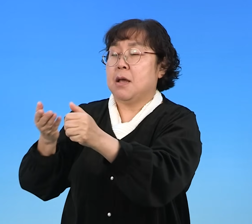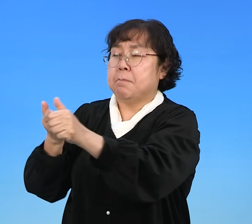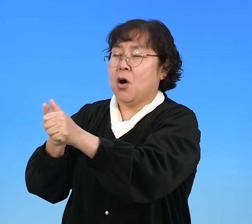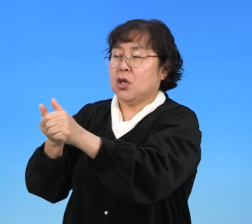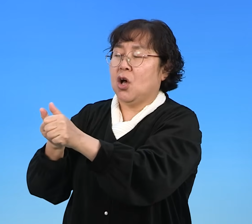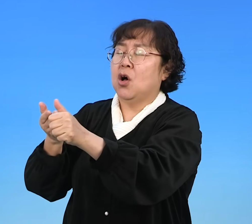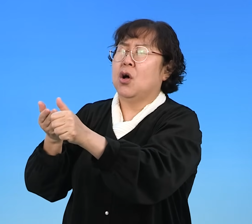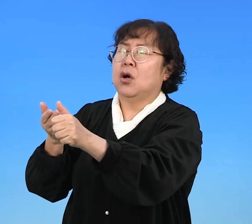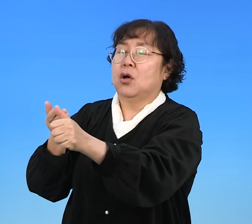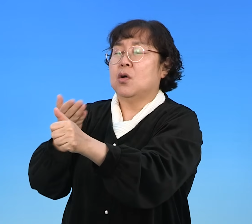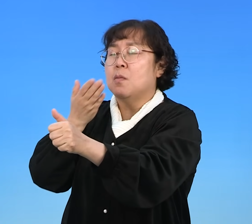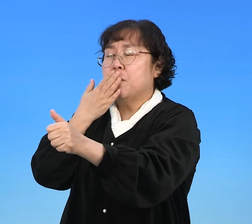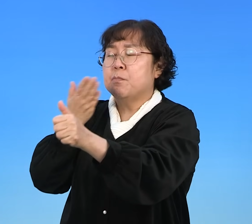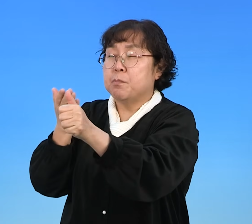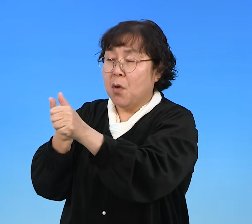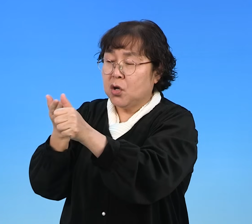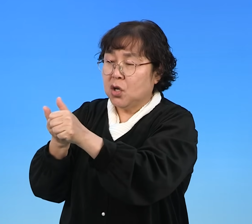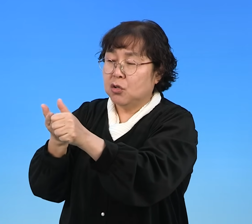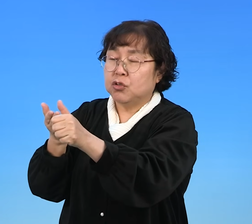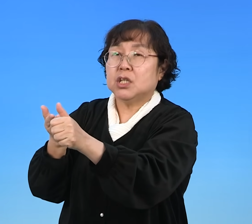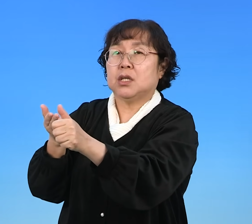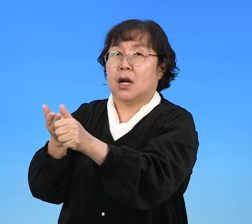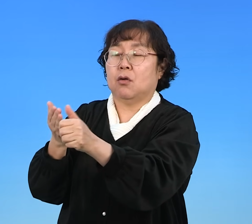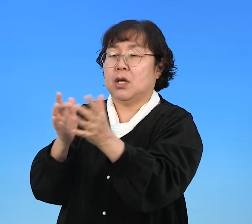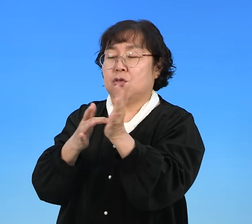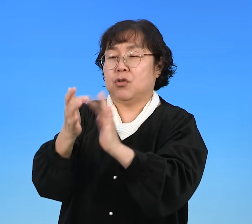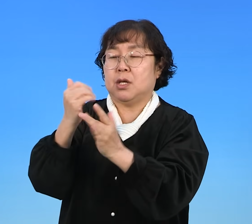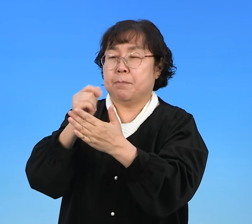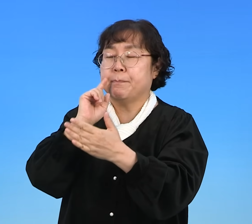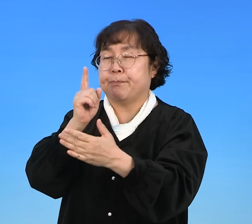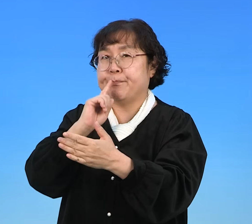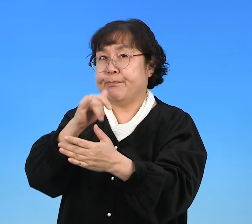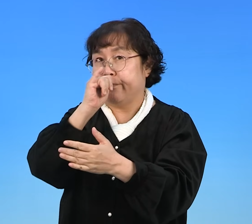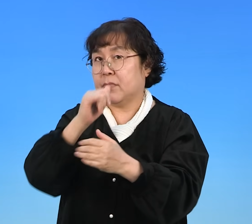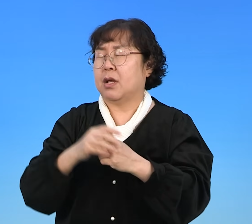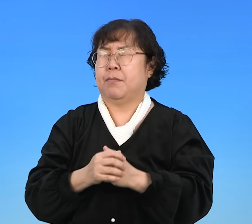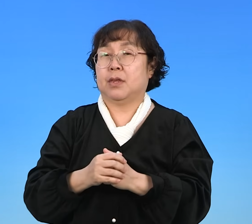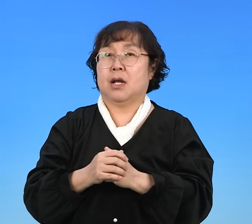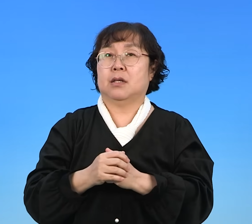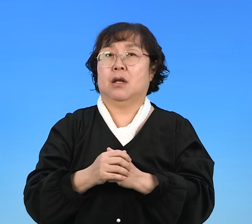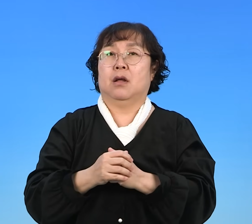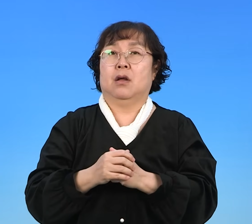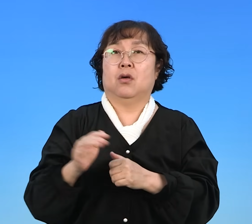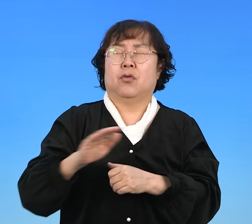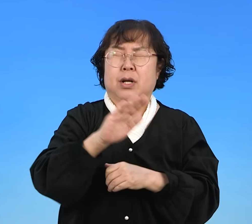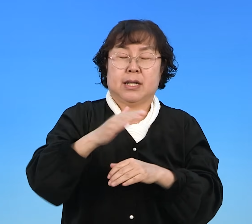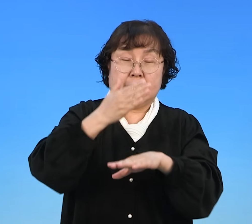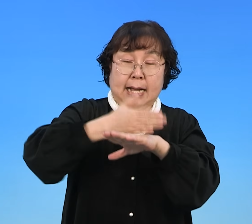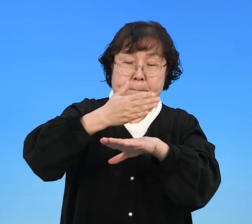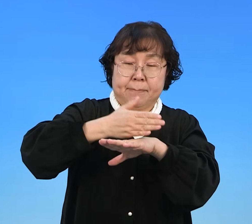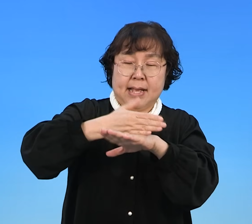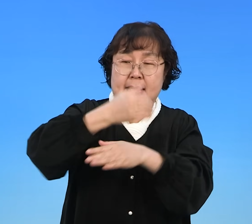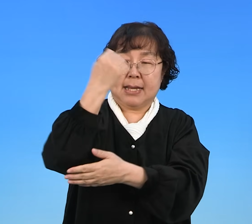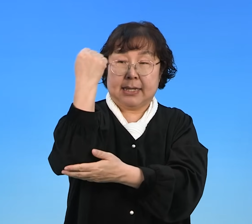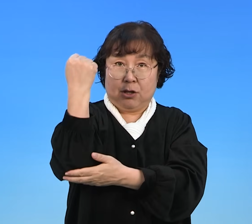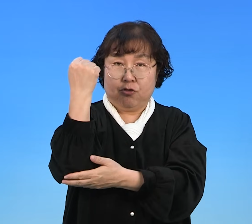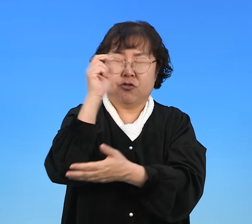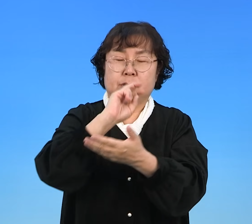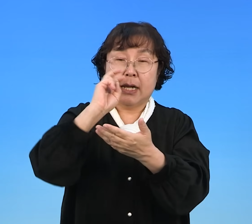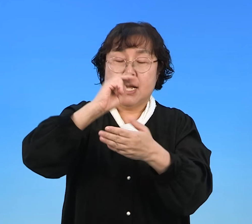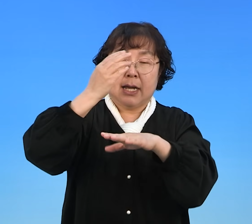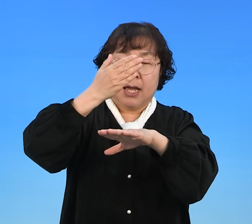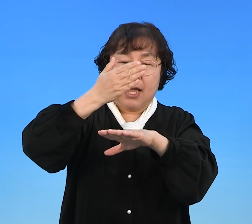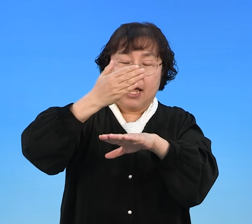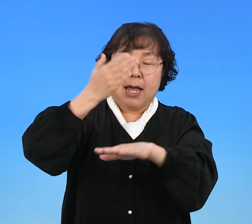기둥을 세우면은요, 이 말씀이 들리기 시작을 해요. 지난 우리의 삶을 돌아보면